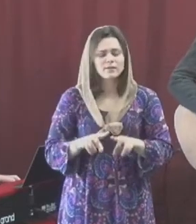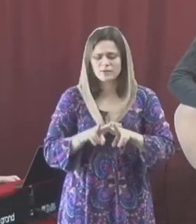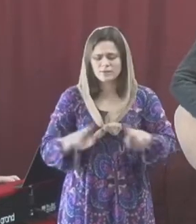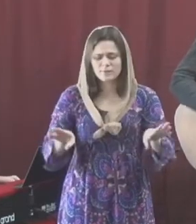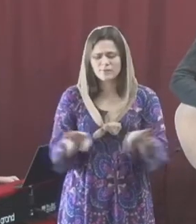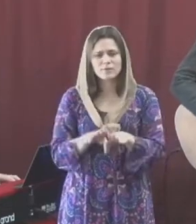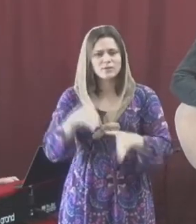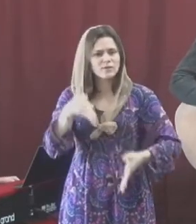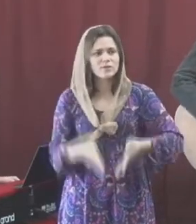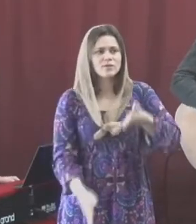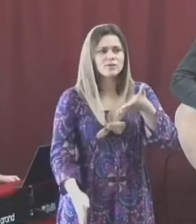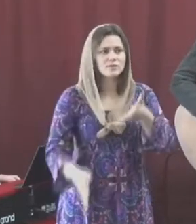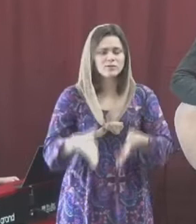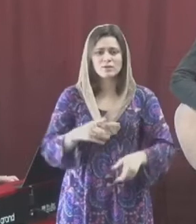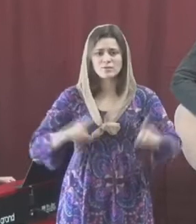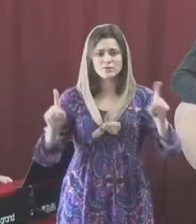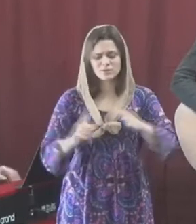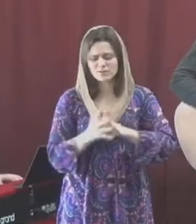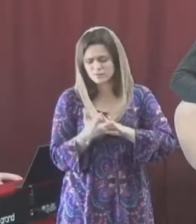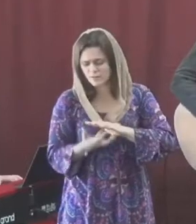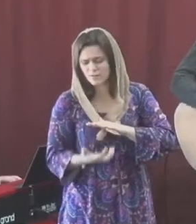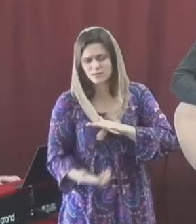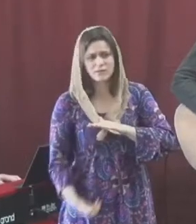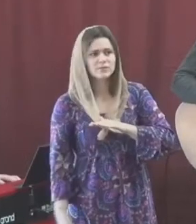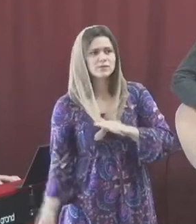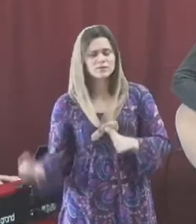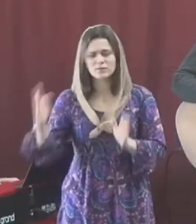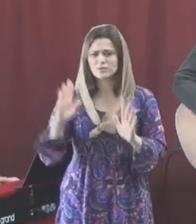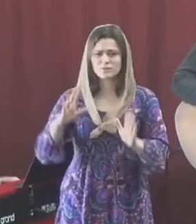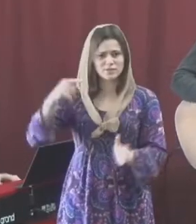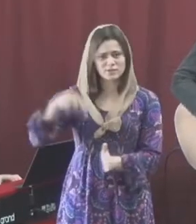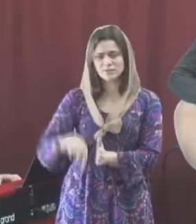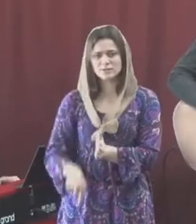як болото, що тягне лиш